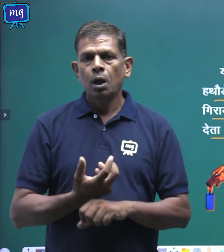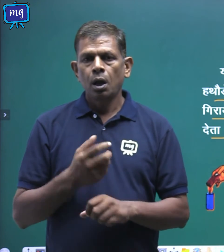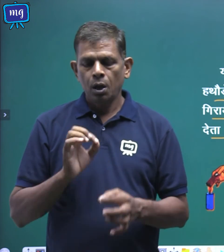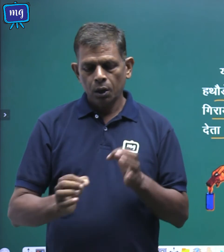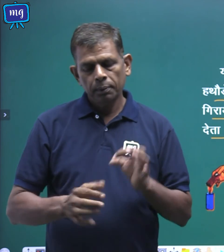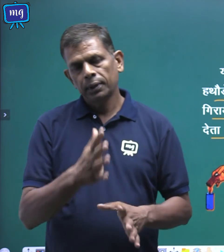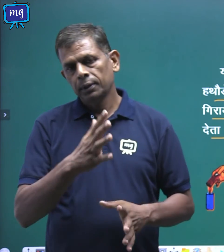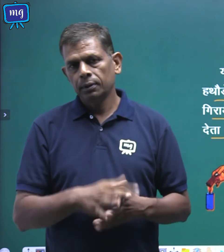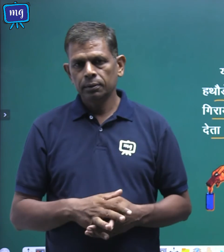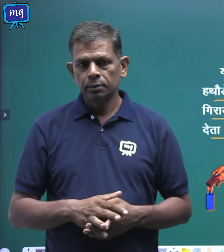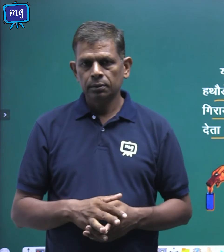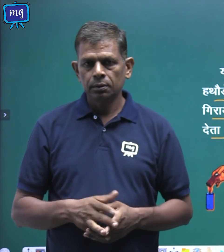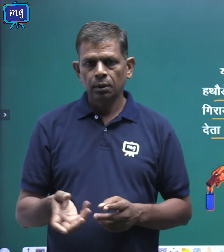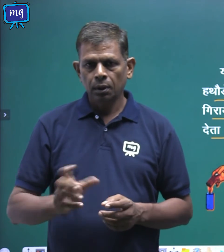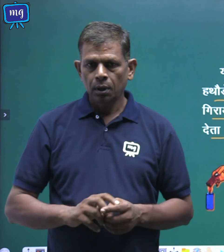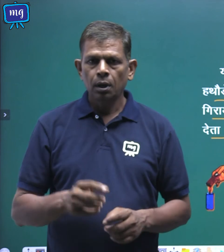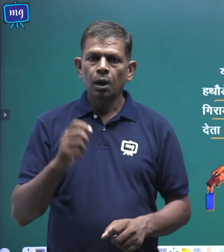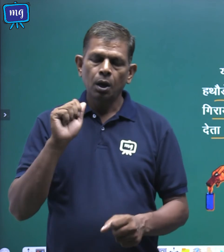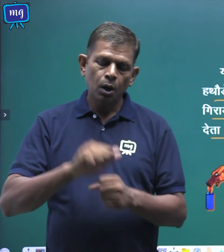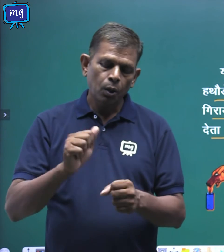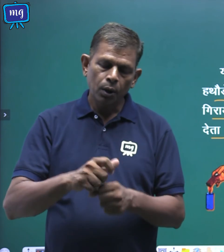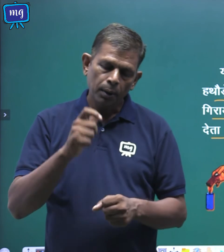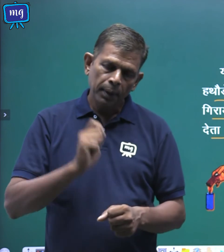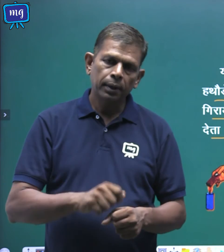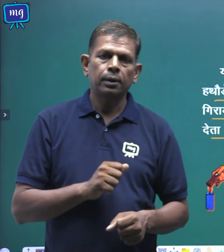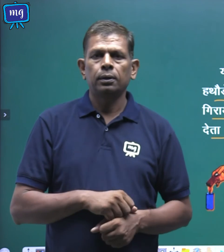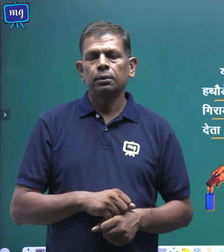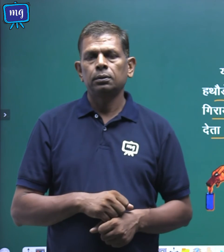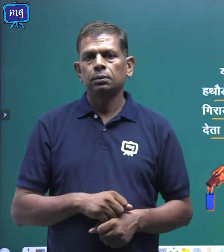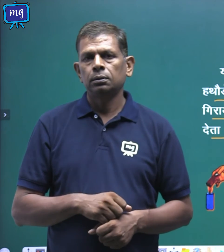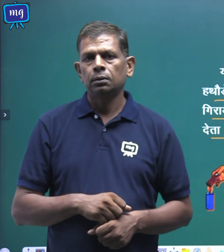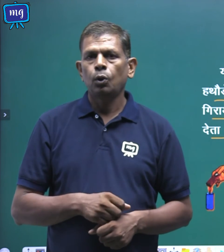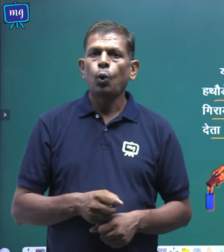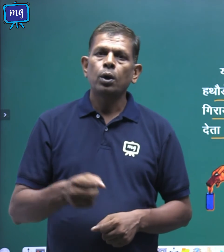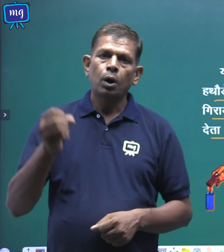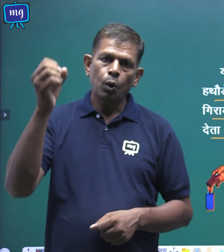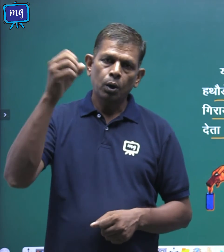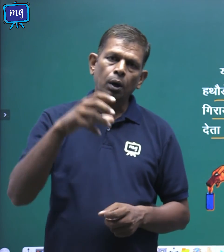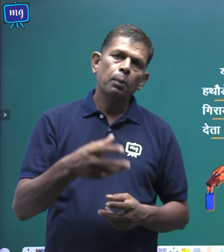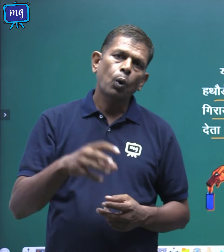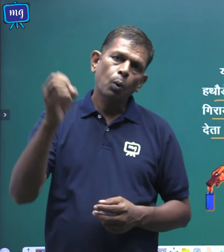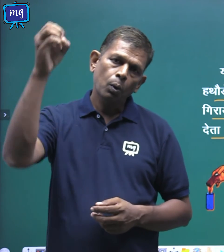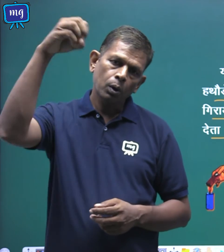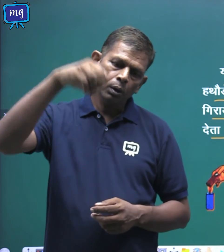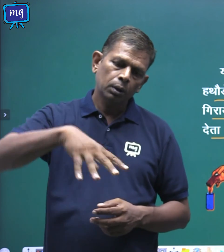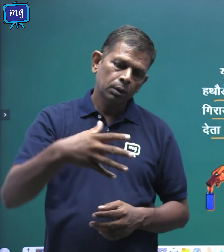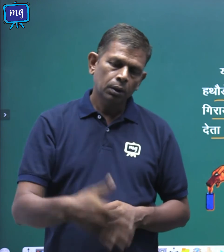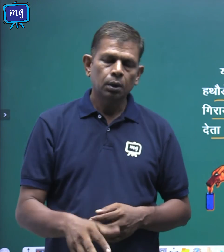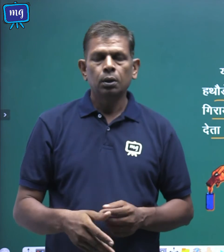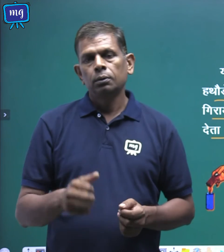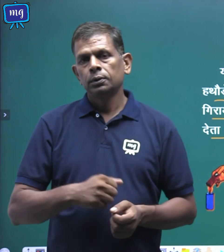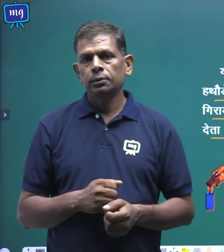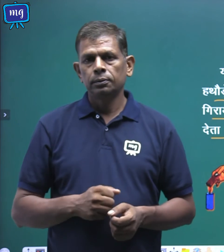देंगे या इसको हथौड़े से पीटेंगे या कभी ये गिर जाता है